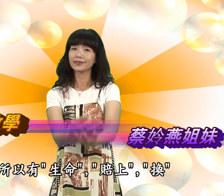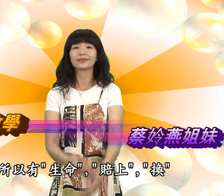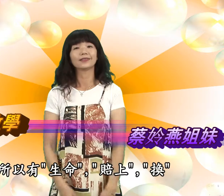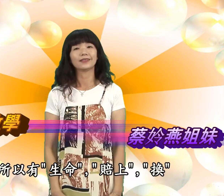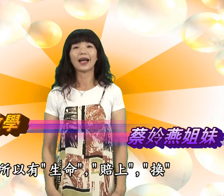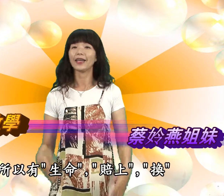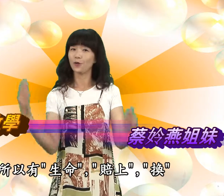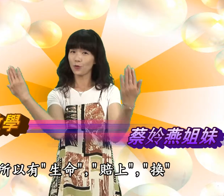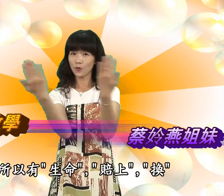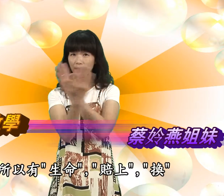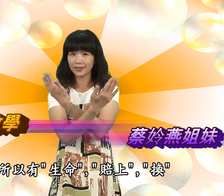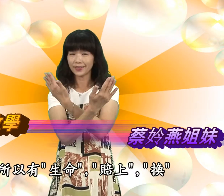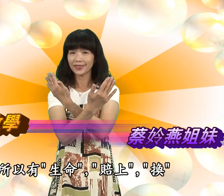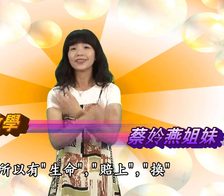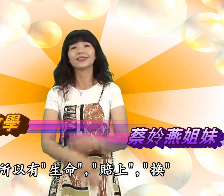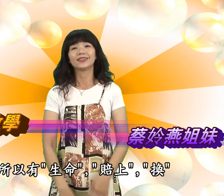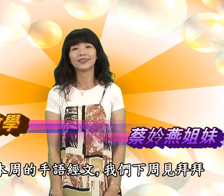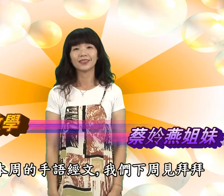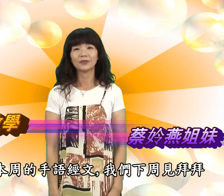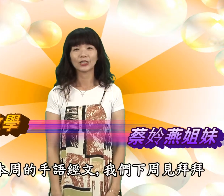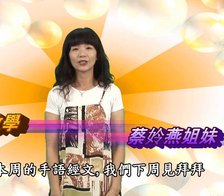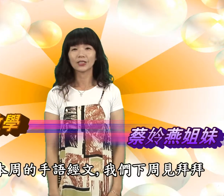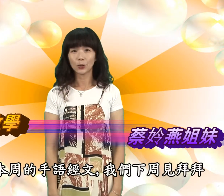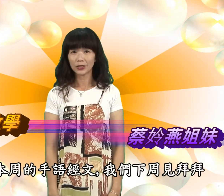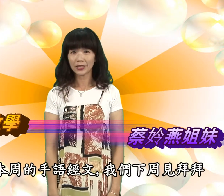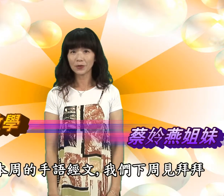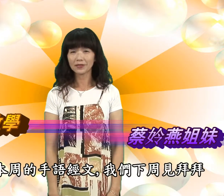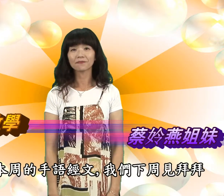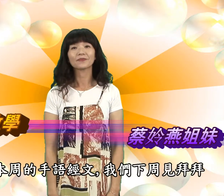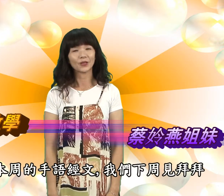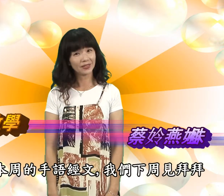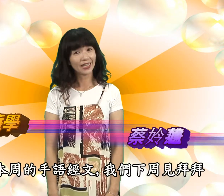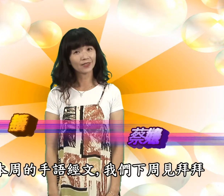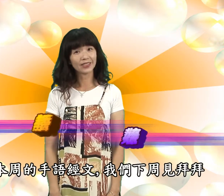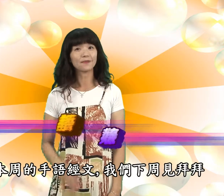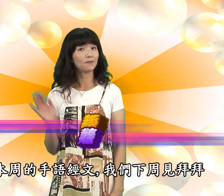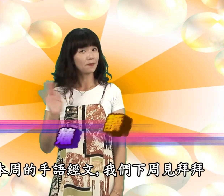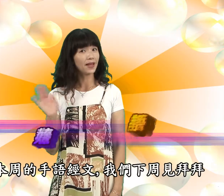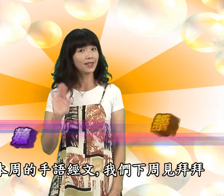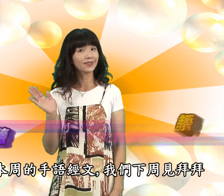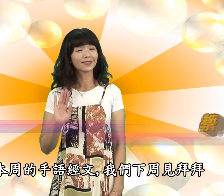还有换，这是本周的手语经文。我们下周见，拜拜。